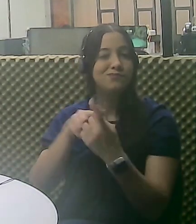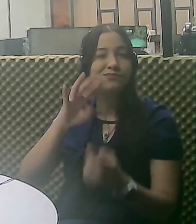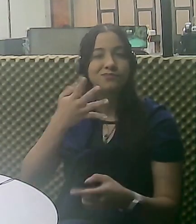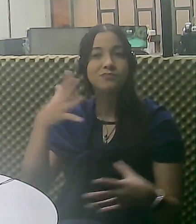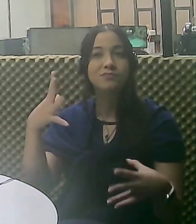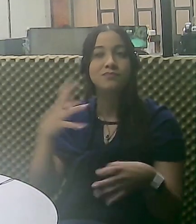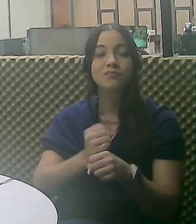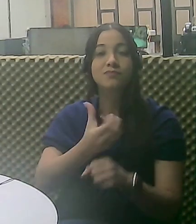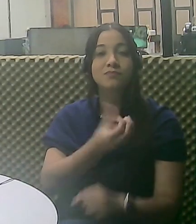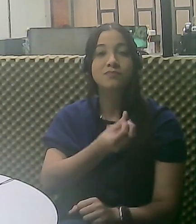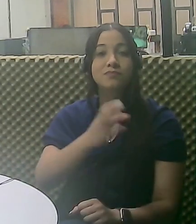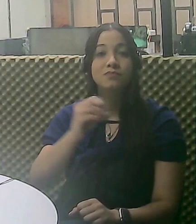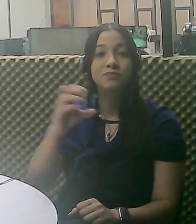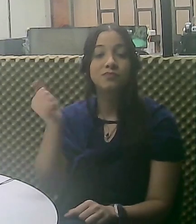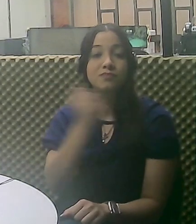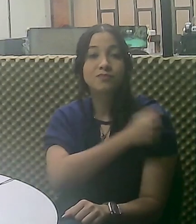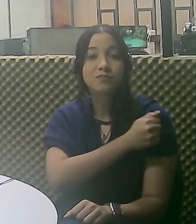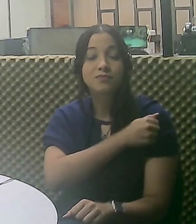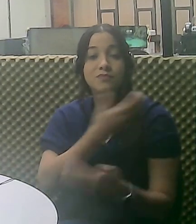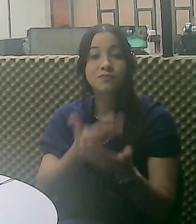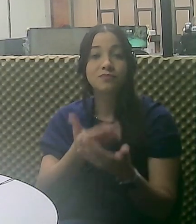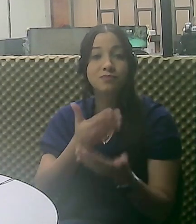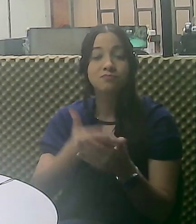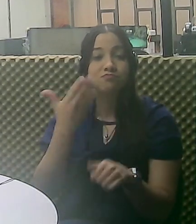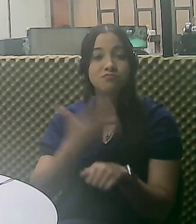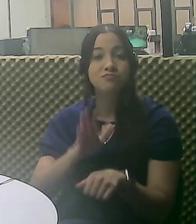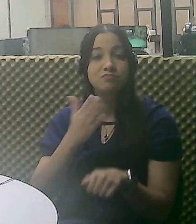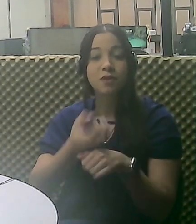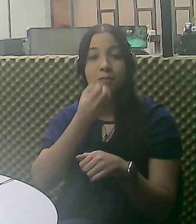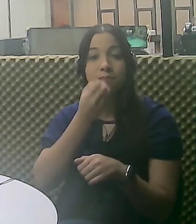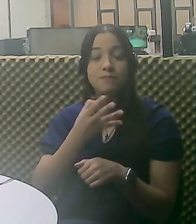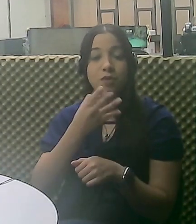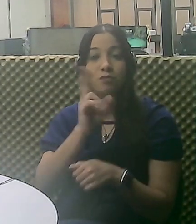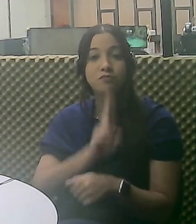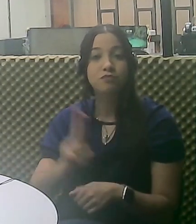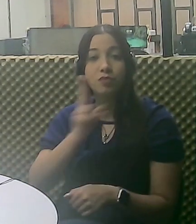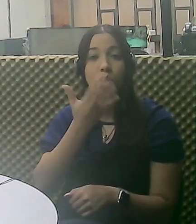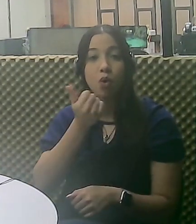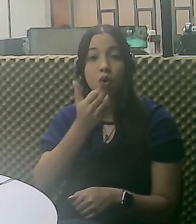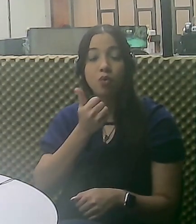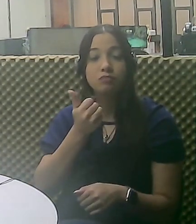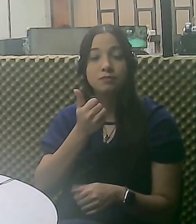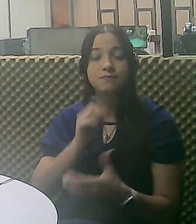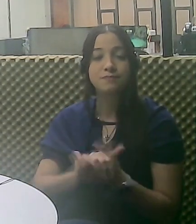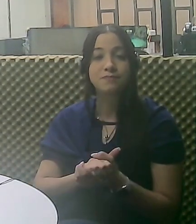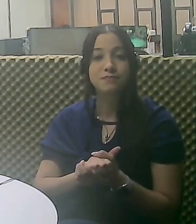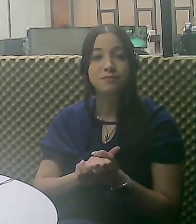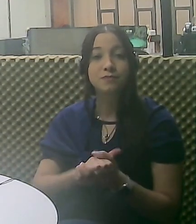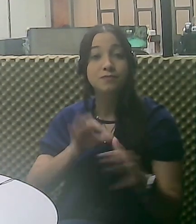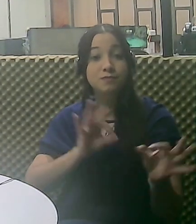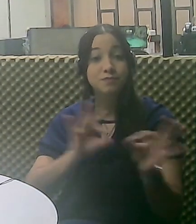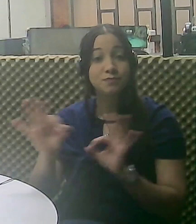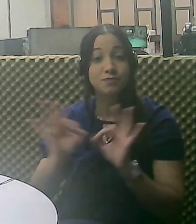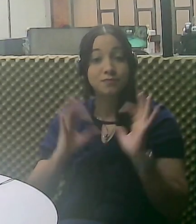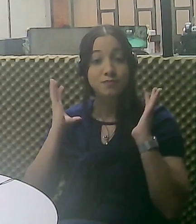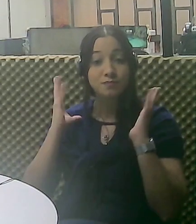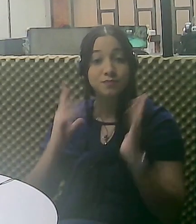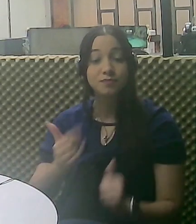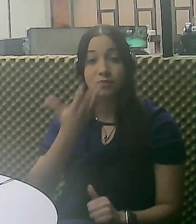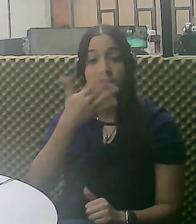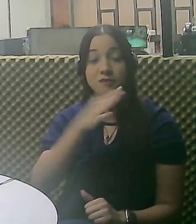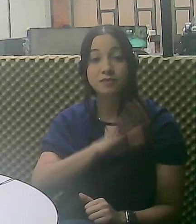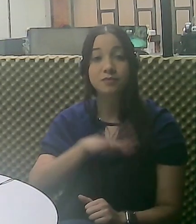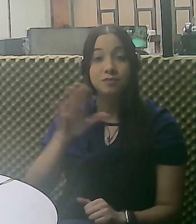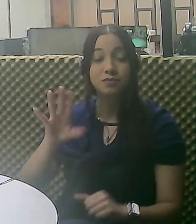torno de 600 alunos com aulas sobre boas práticas na manipulação de alimentos. O projeto Sanitaristas